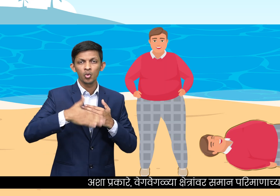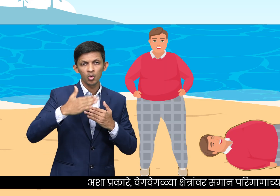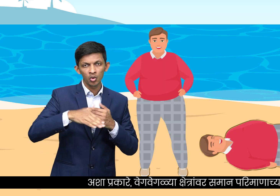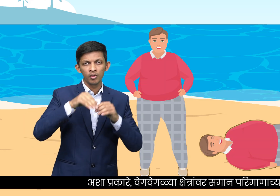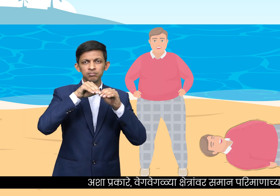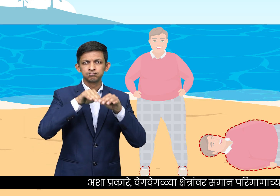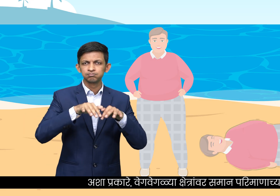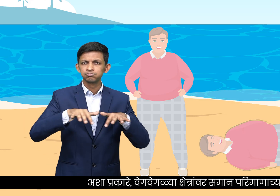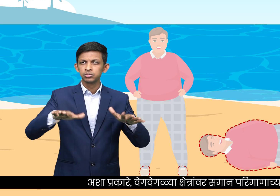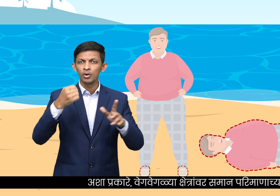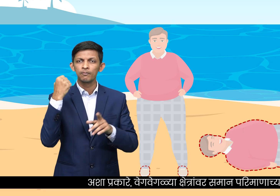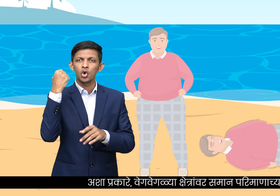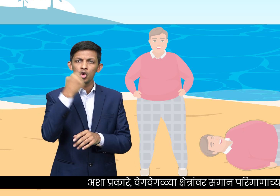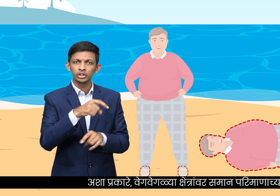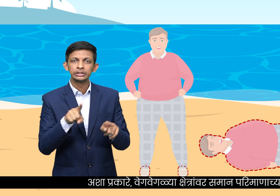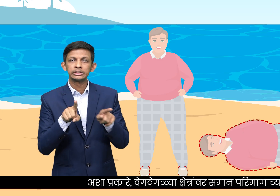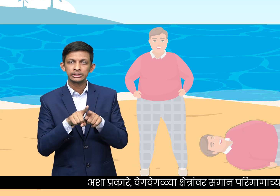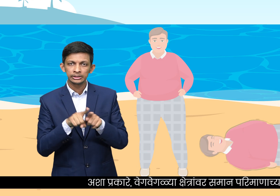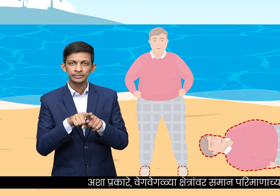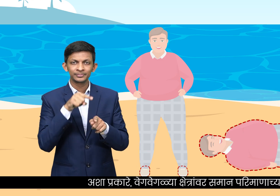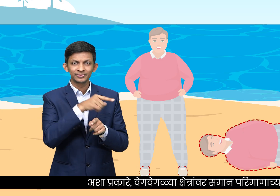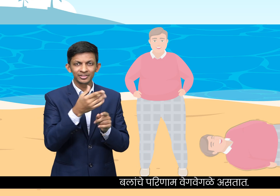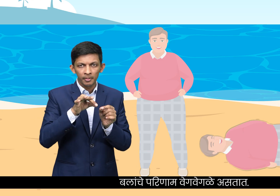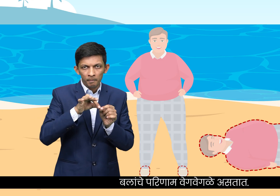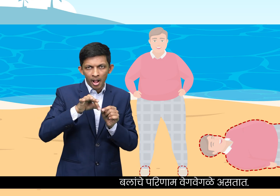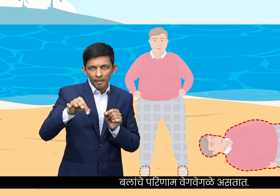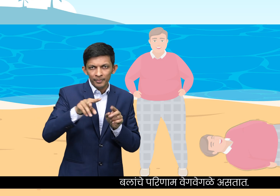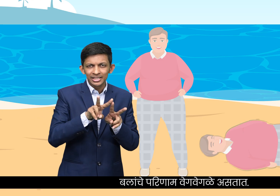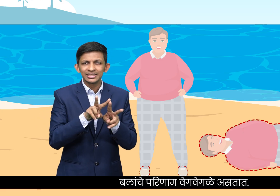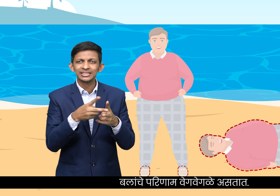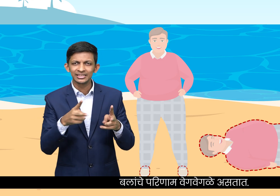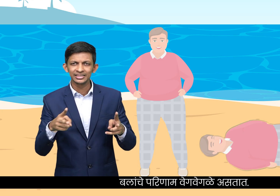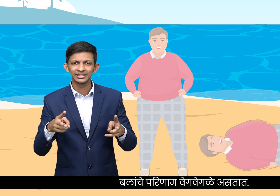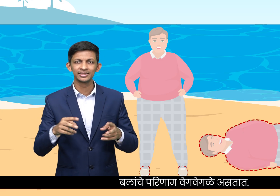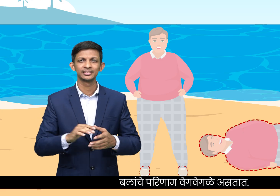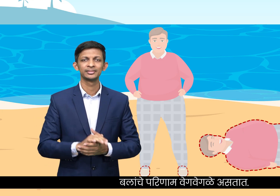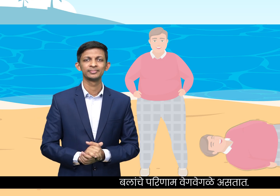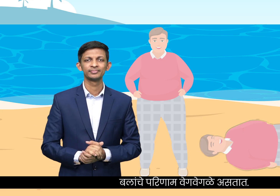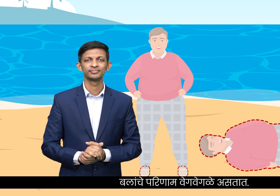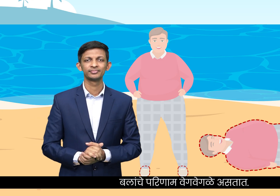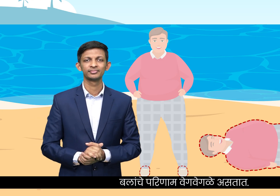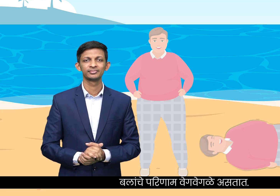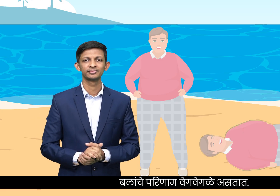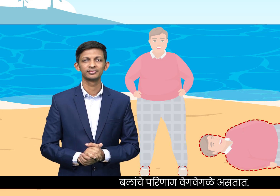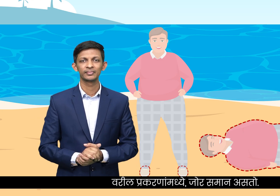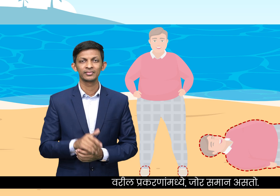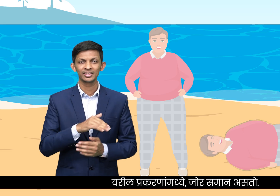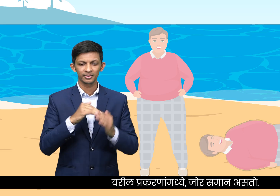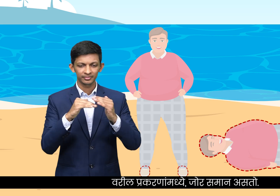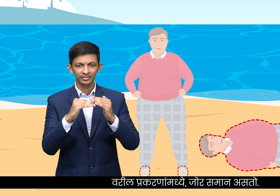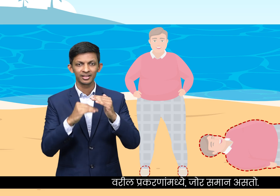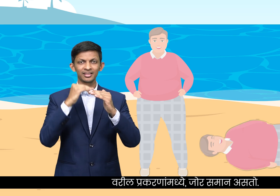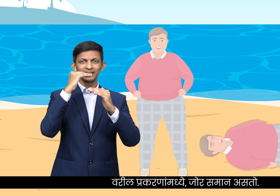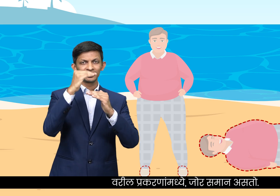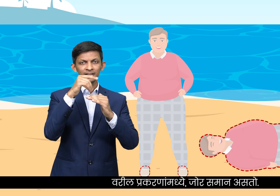अशा प्रकारे वेगवेगळ्या क्षेत्रांवर समान परिणामाच्या बलांचे परिणाम हे वेगळे वेगळे असतात.